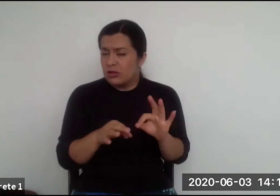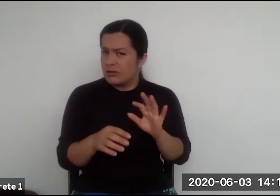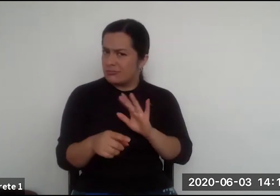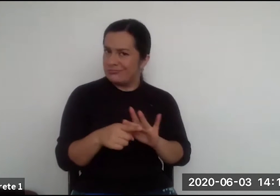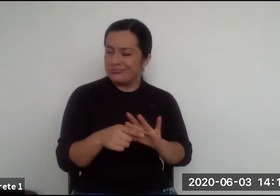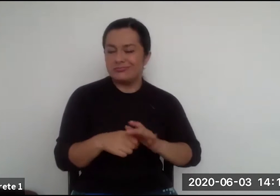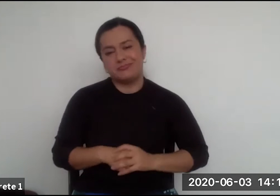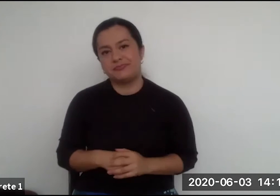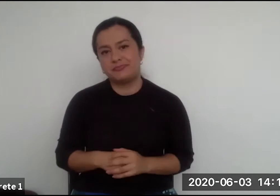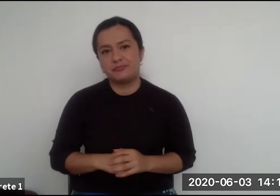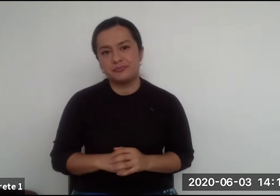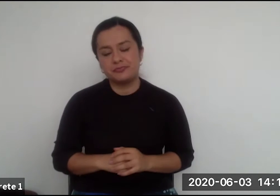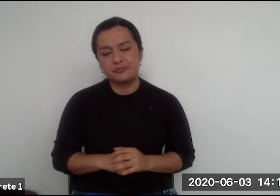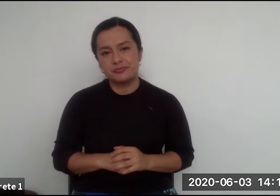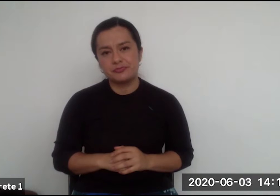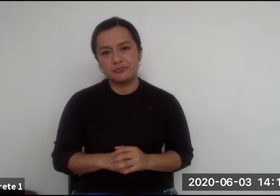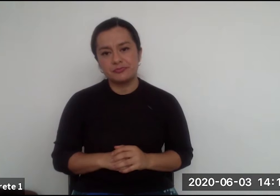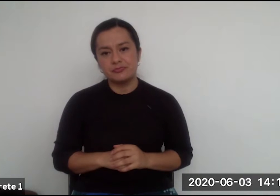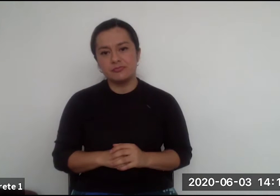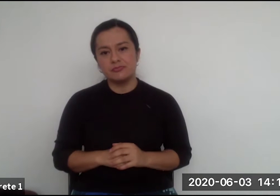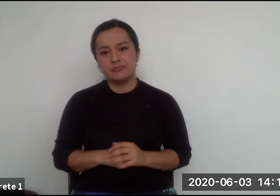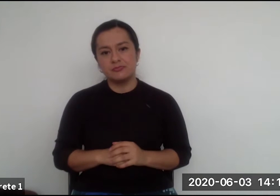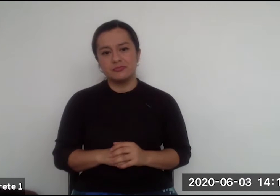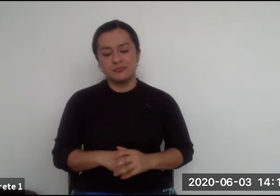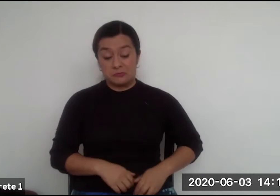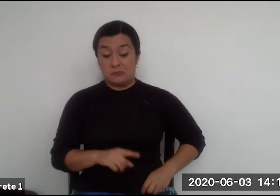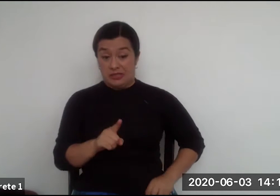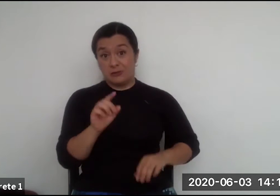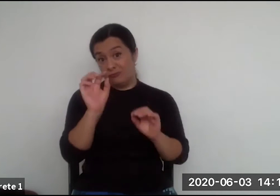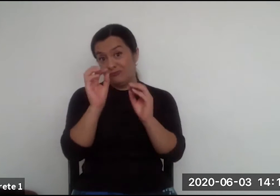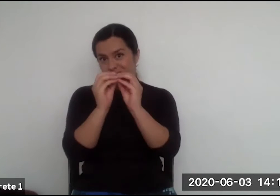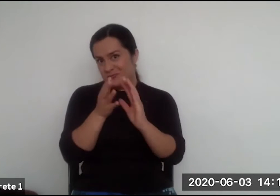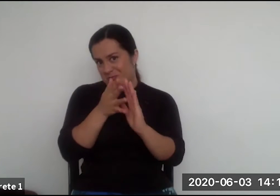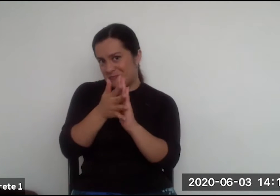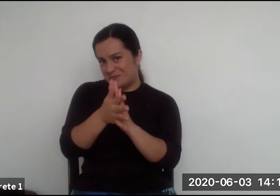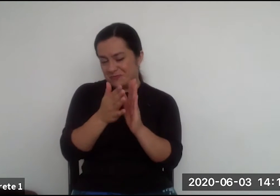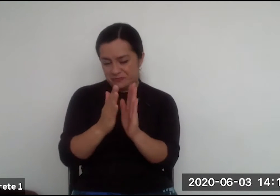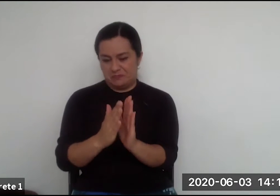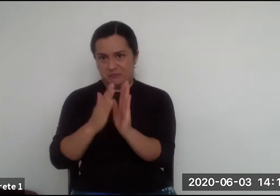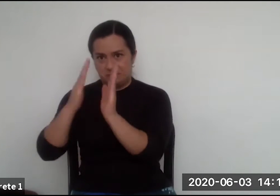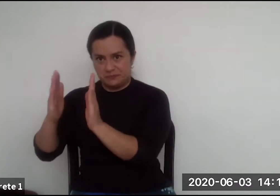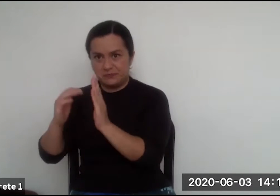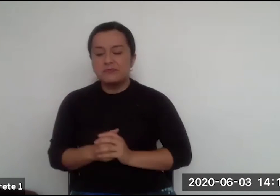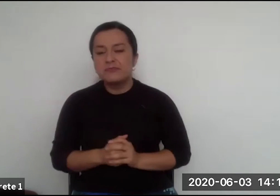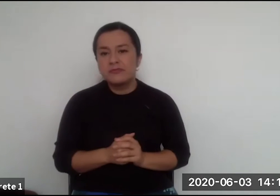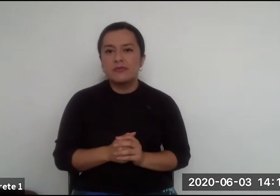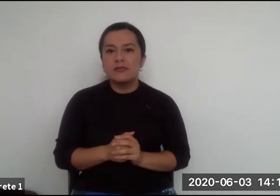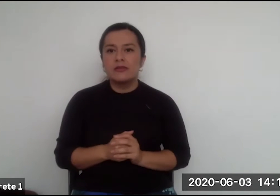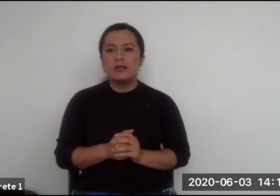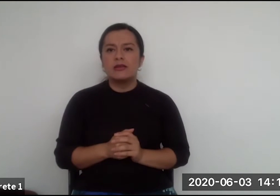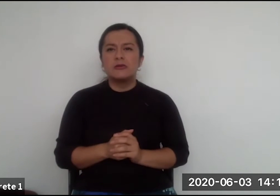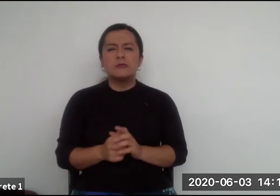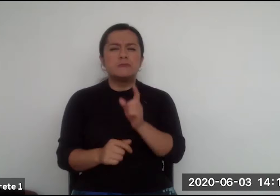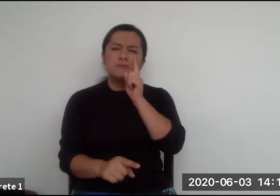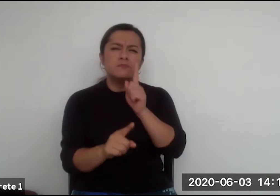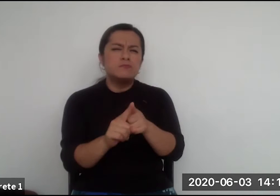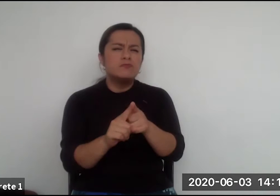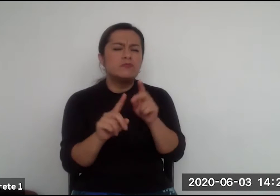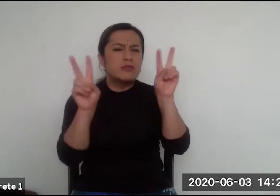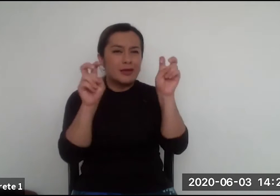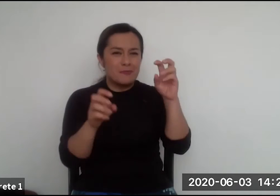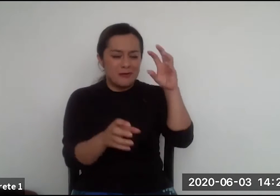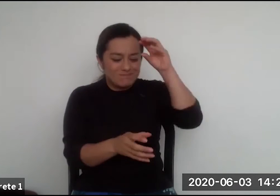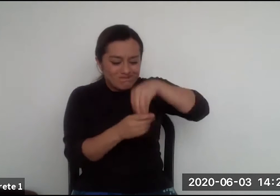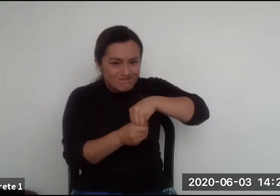Eso por un lado. Y hablando específicamente del confinamiento,